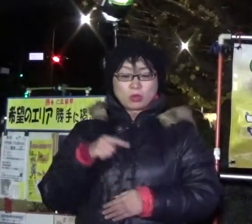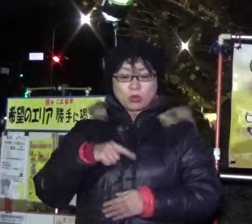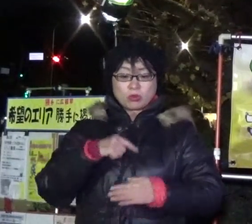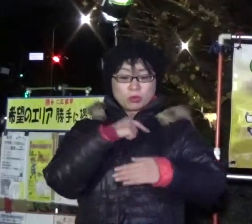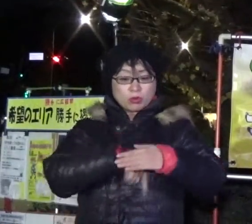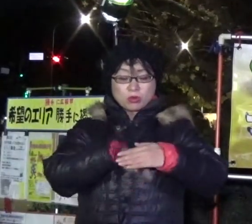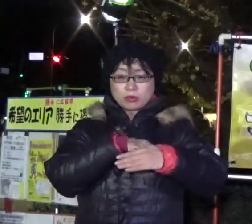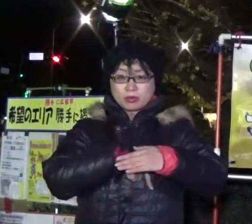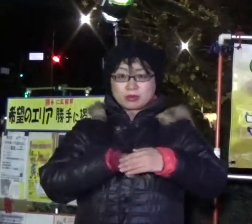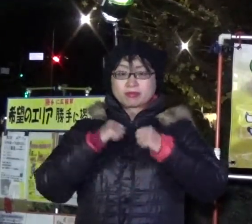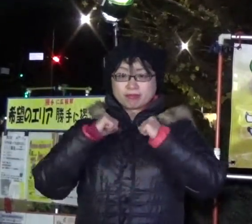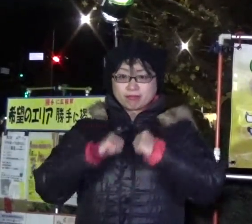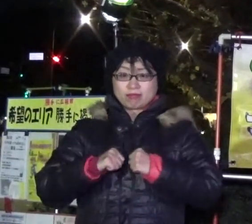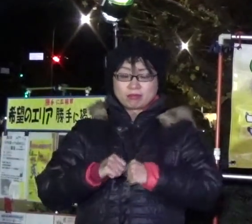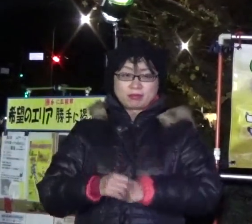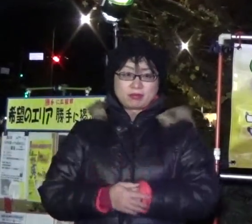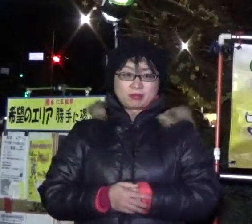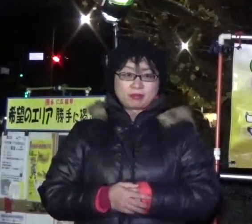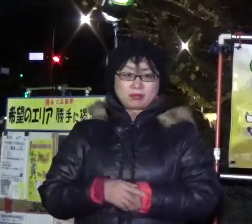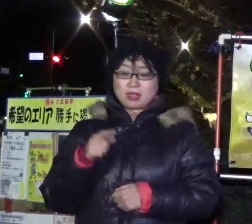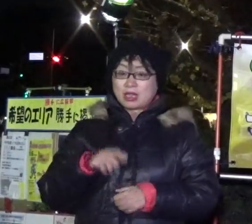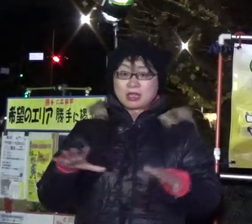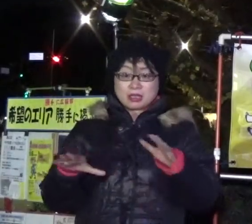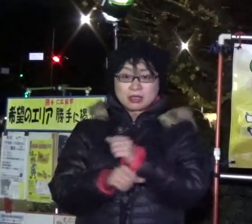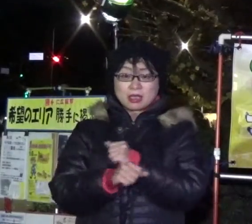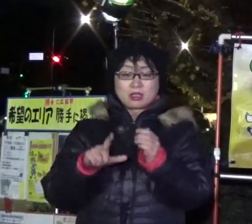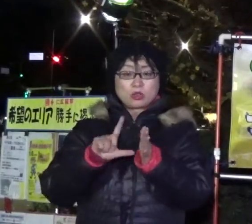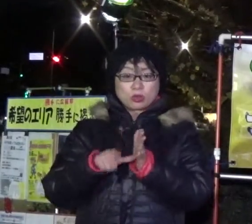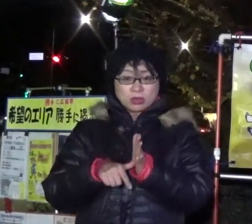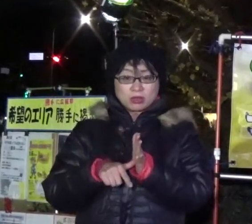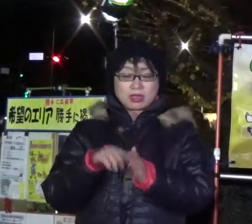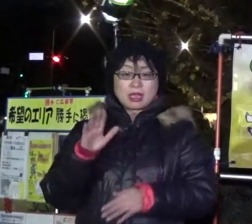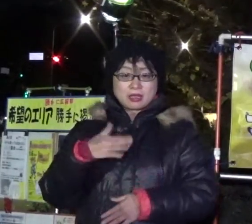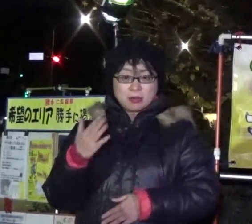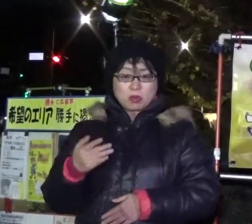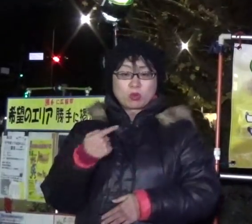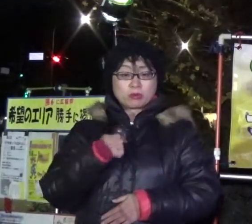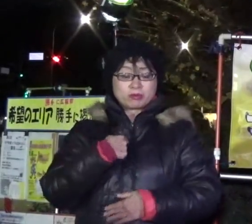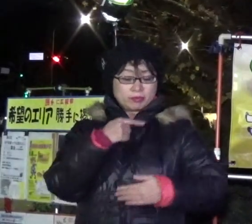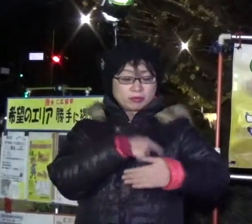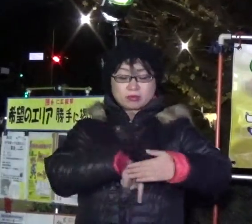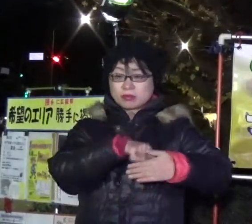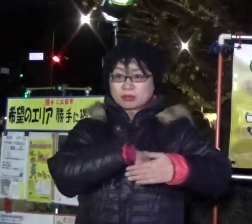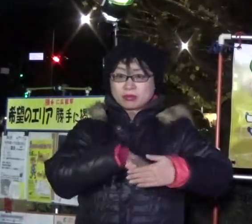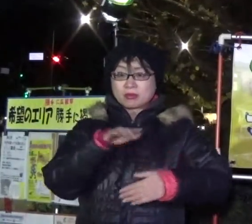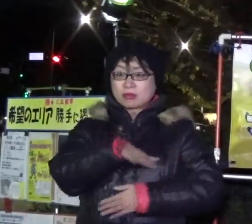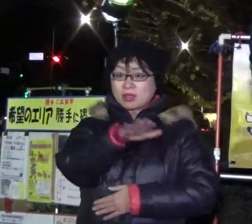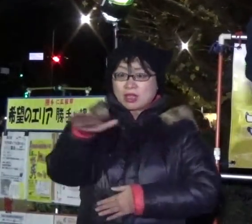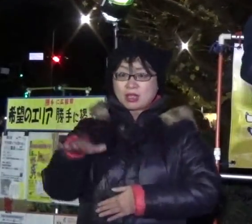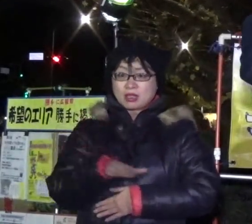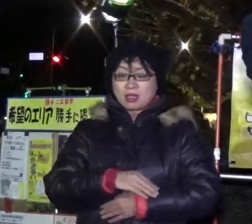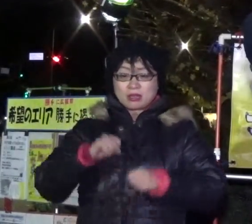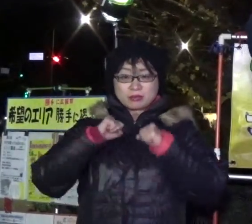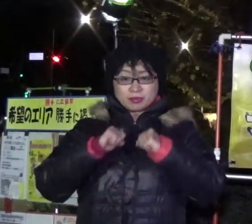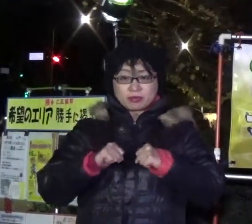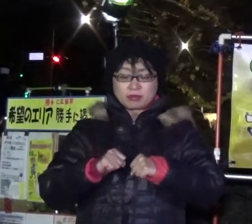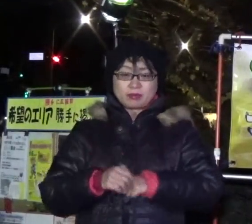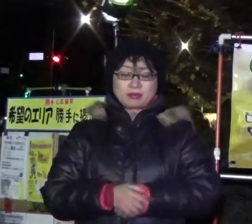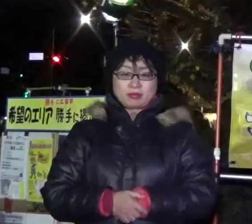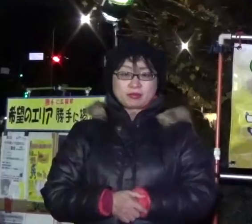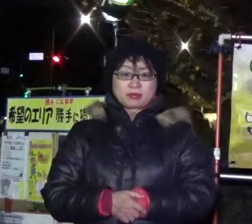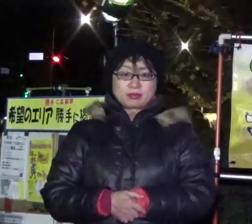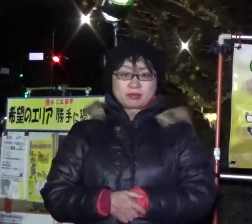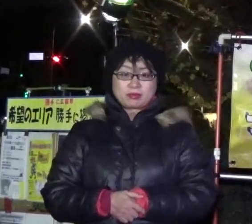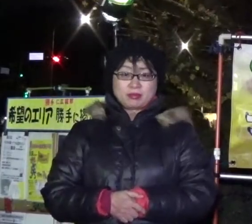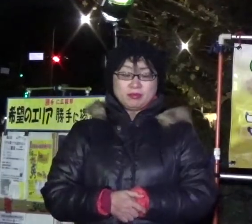に。だから私がいない時にも私のここには皆さんいます。でね、今日なんですけど